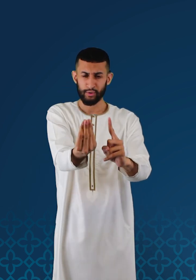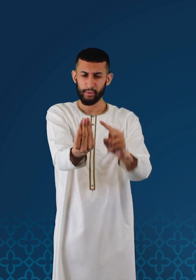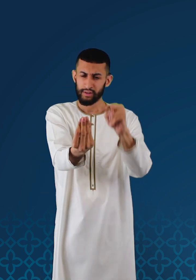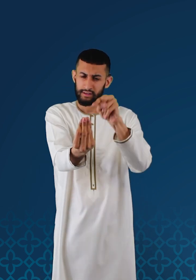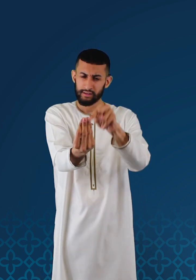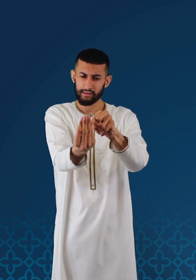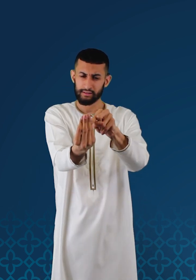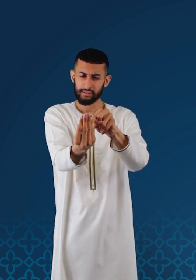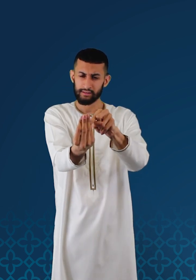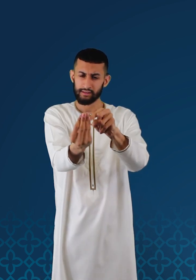النفس